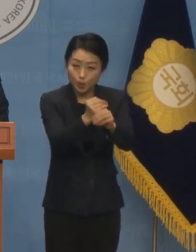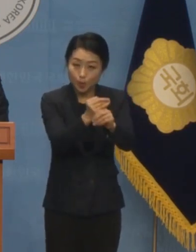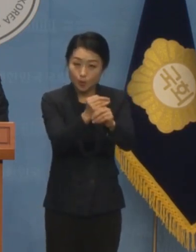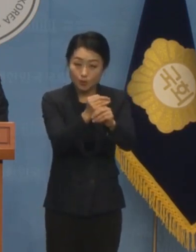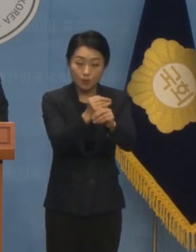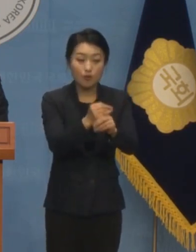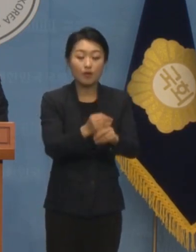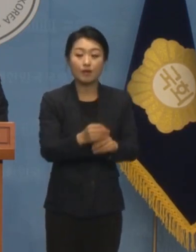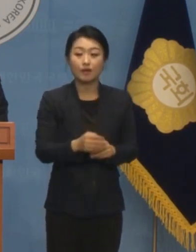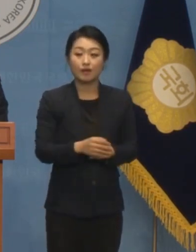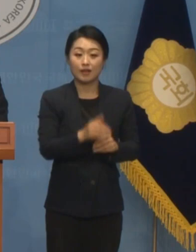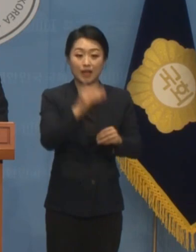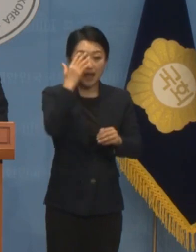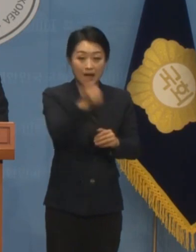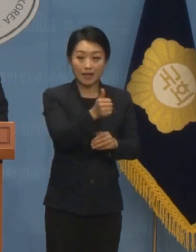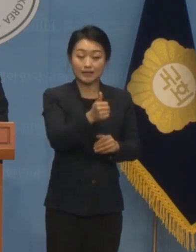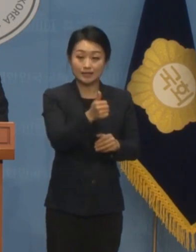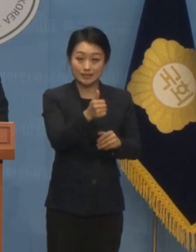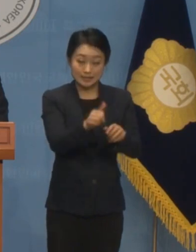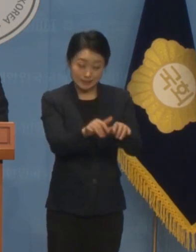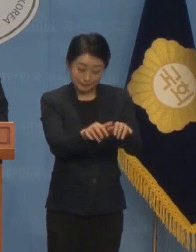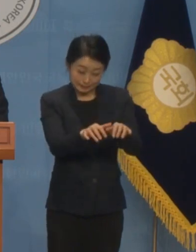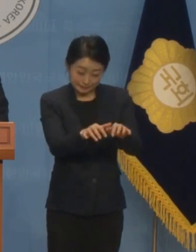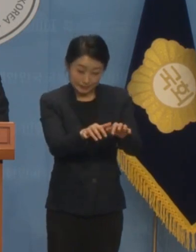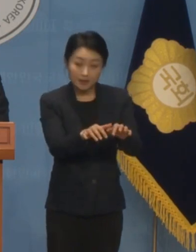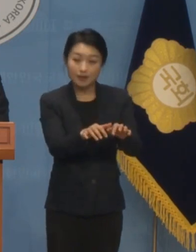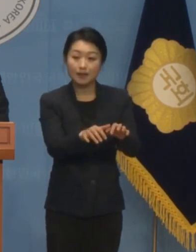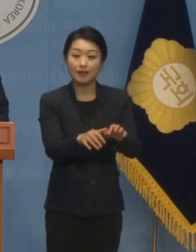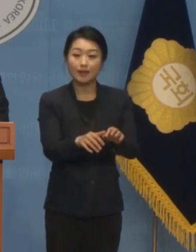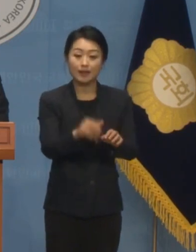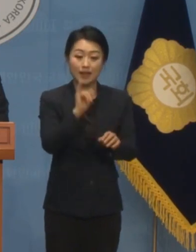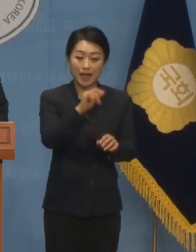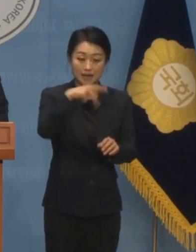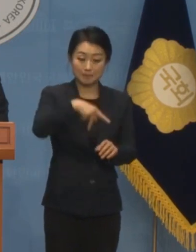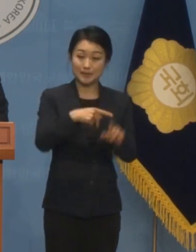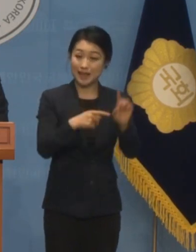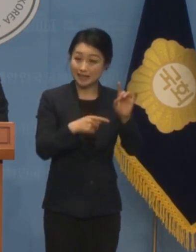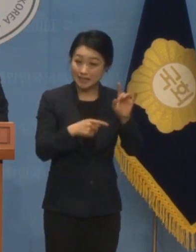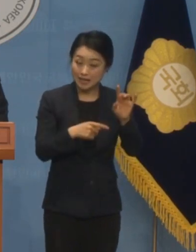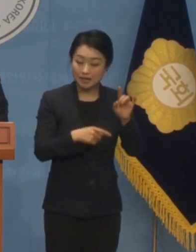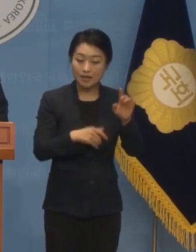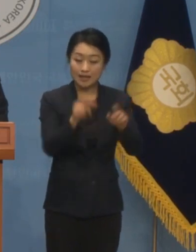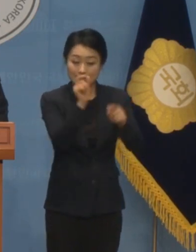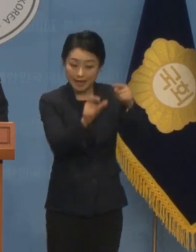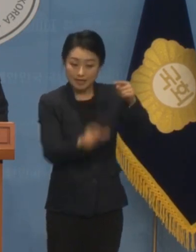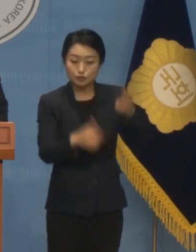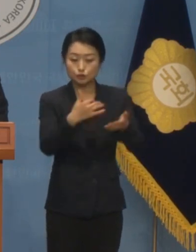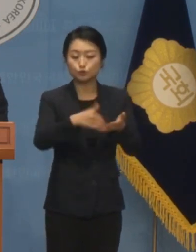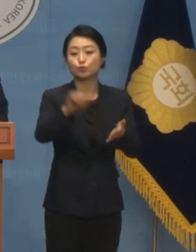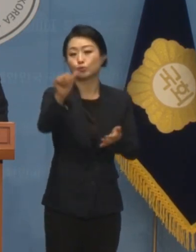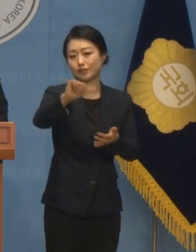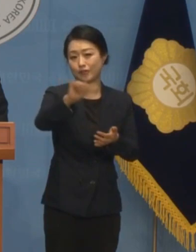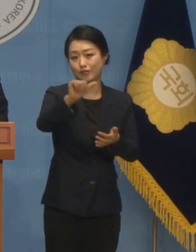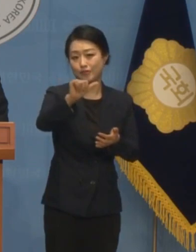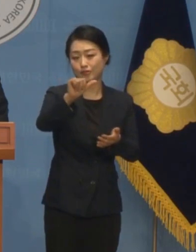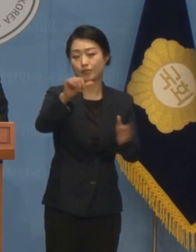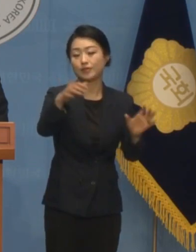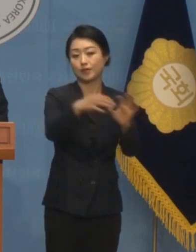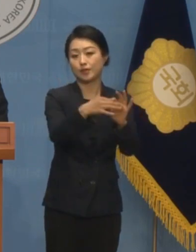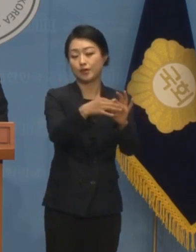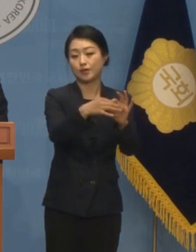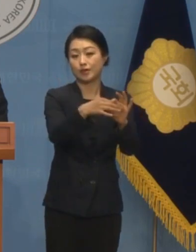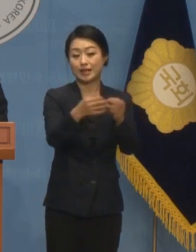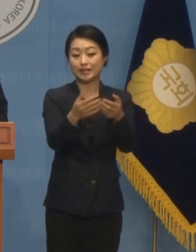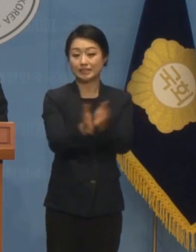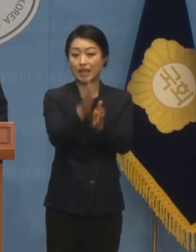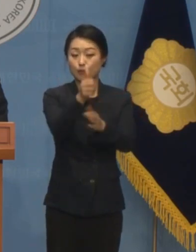달고 있었습니다. 한 계정당 5천여 개가 넘는 댓글을 달았는데 대체로